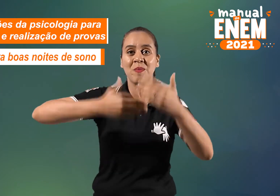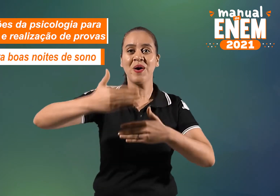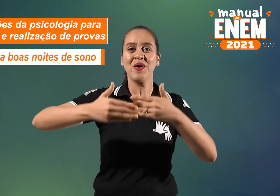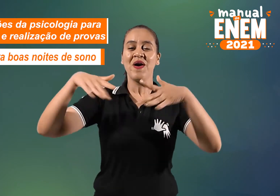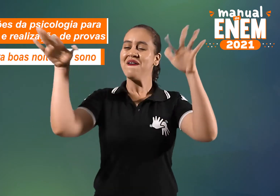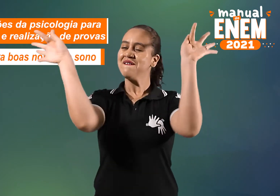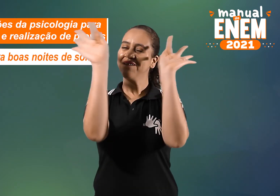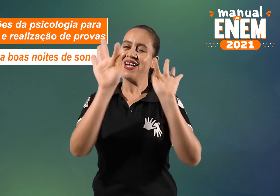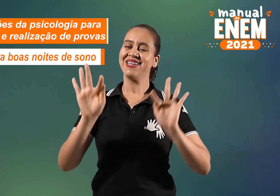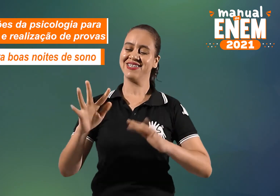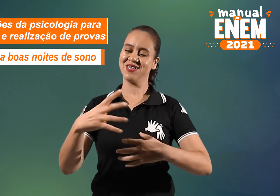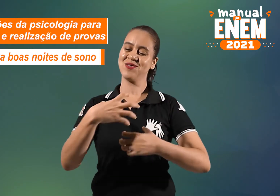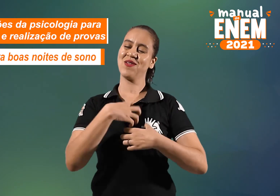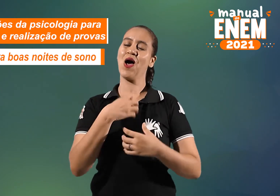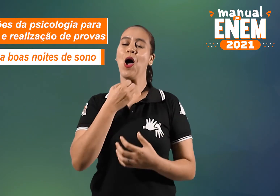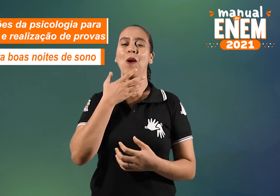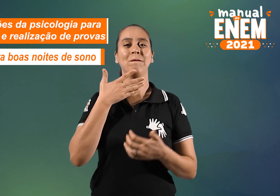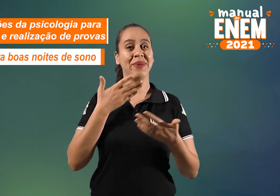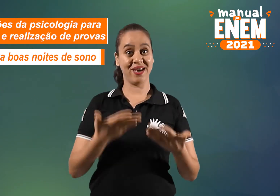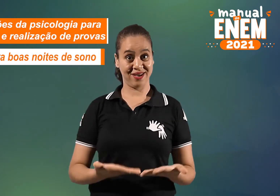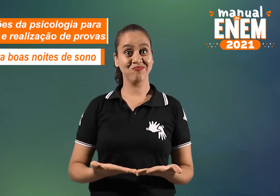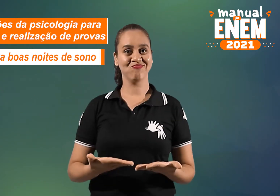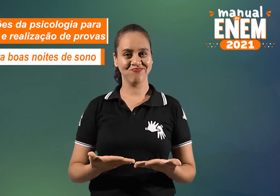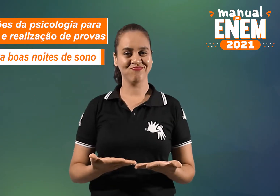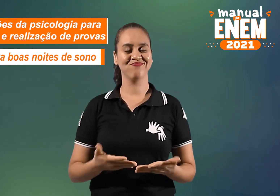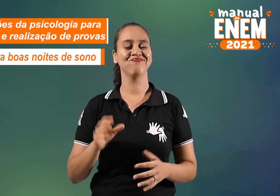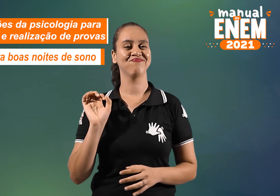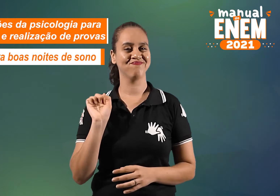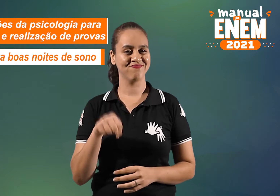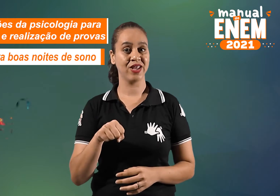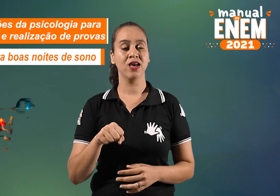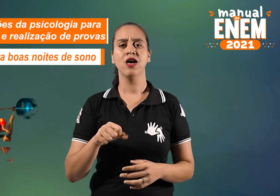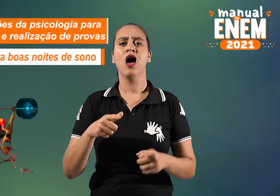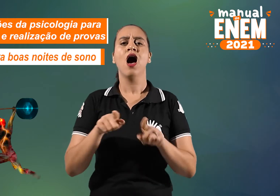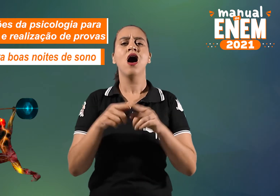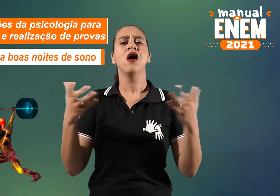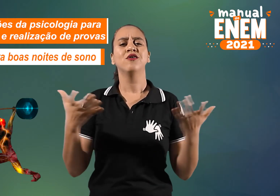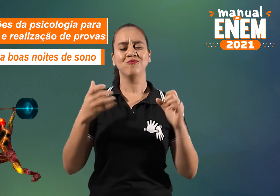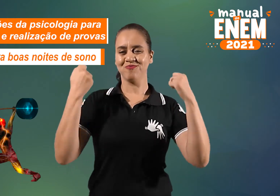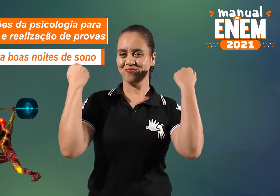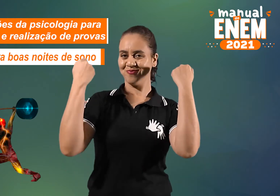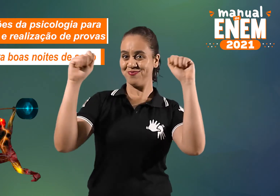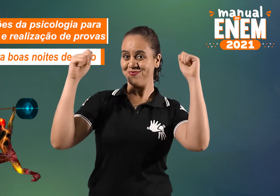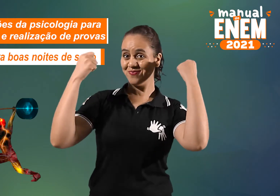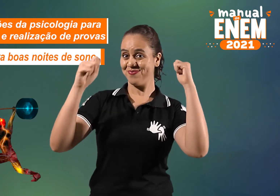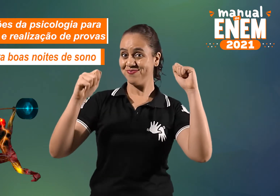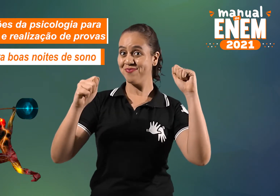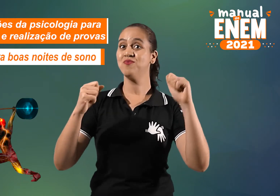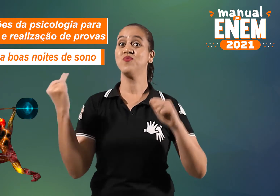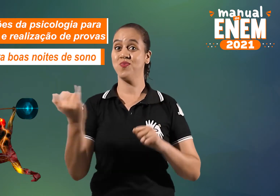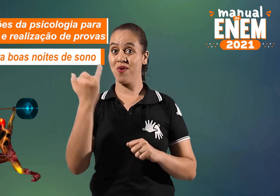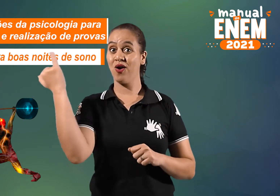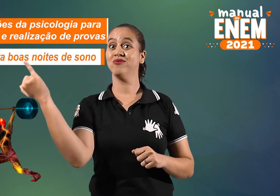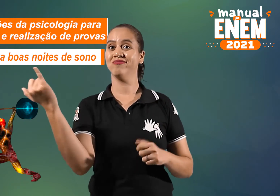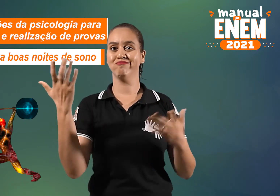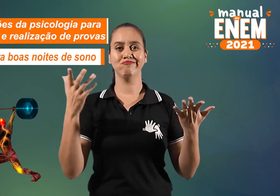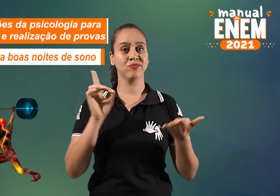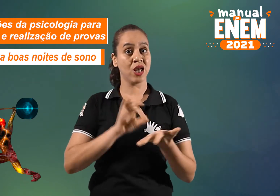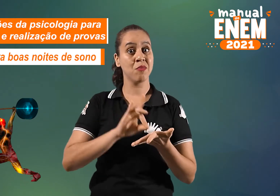à felicidade, conforto e bem-estar. Exercício físico. Dê preferência para fazer os exercícios físicos